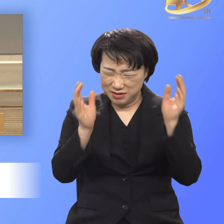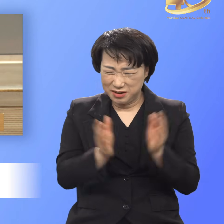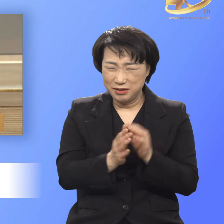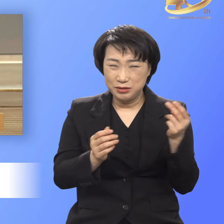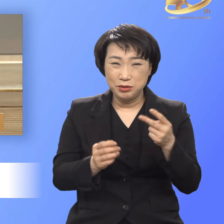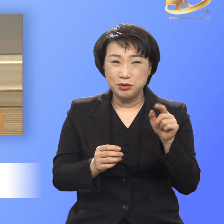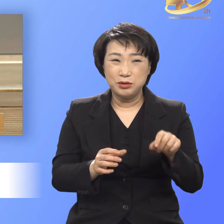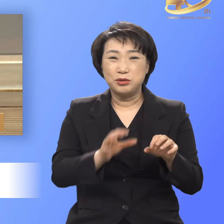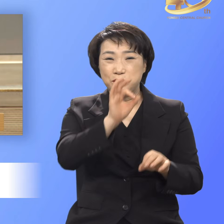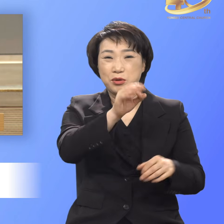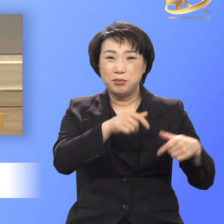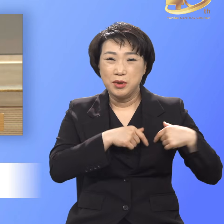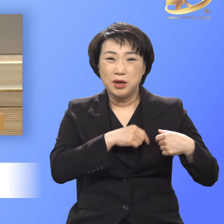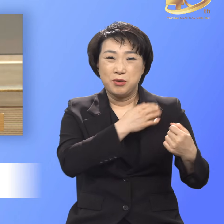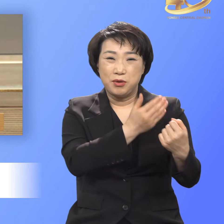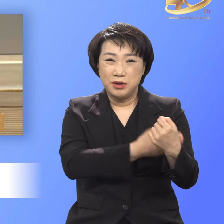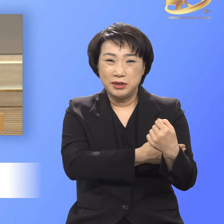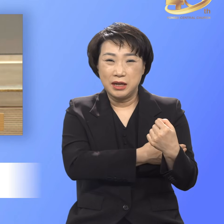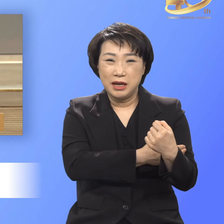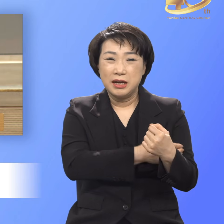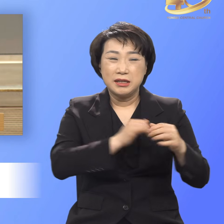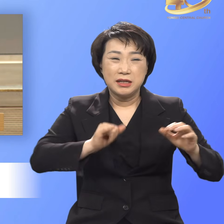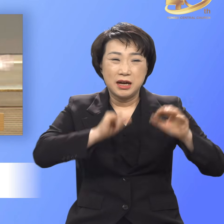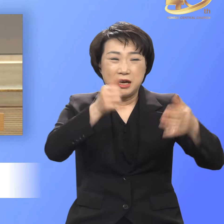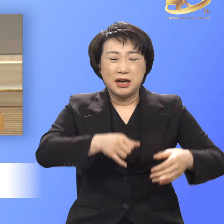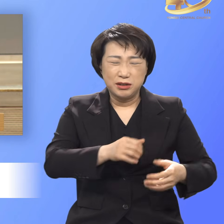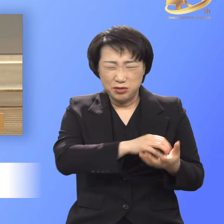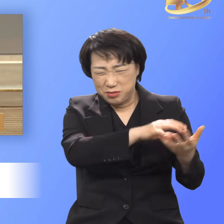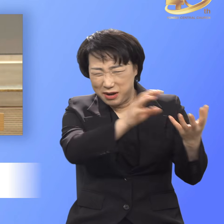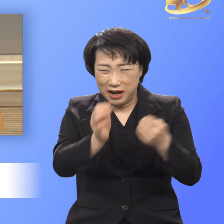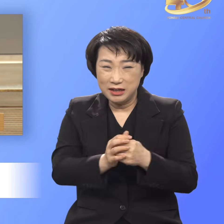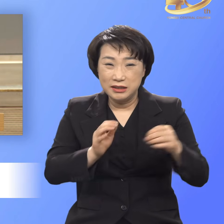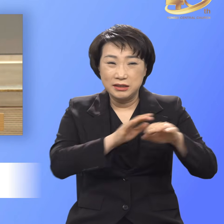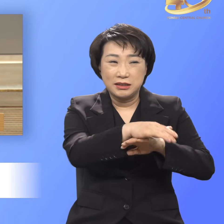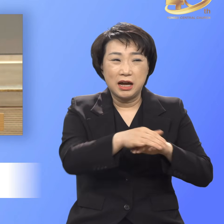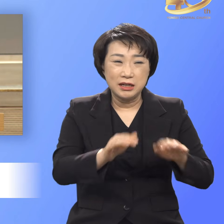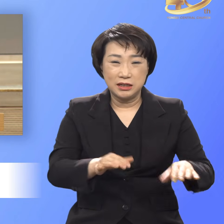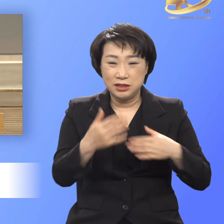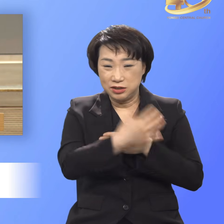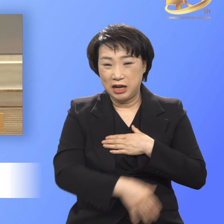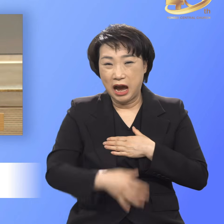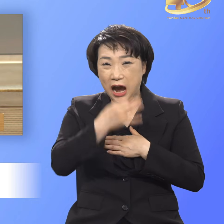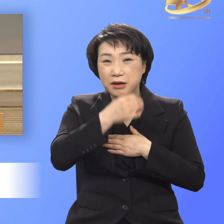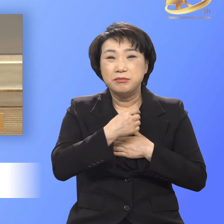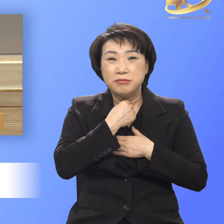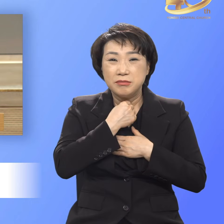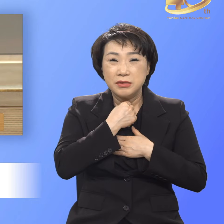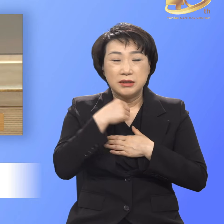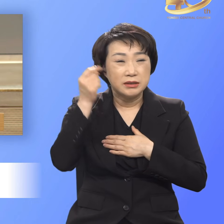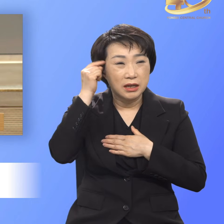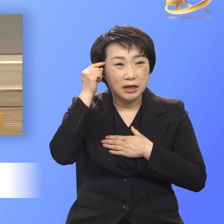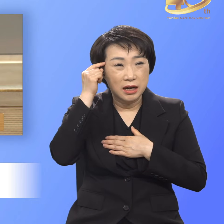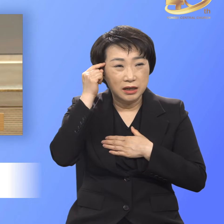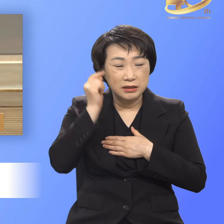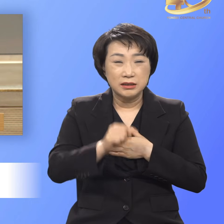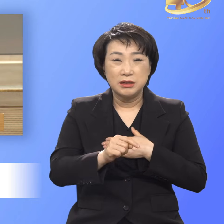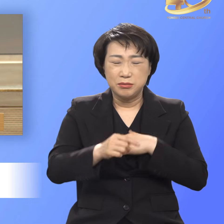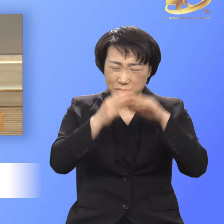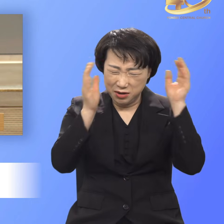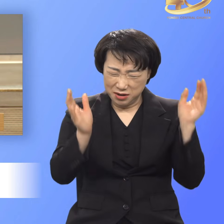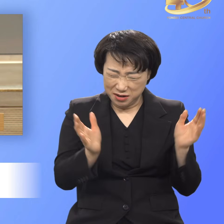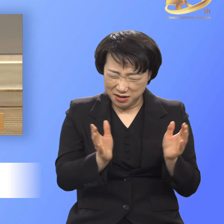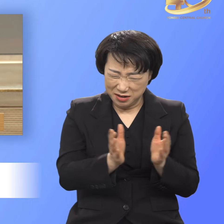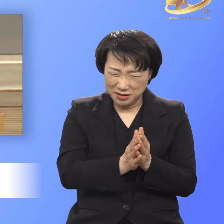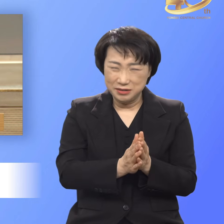그리고 돈 명예 권세 세상의 허다한 풍속 육신의 소유과 정욕과 요구와 소욕을